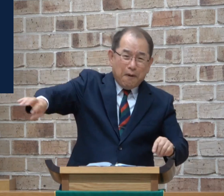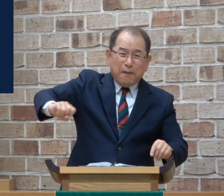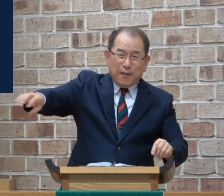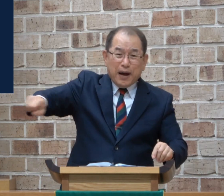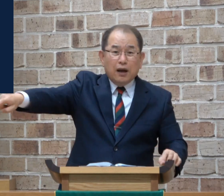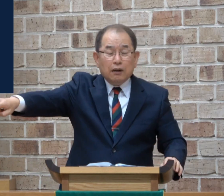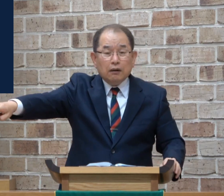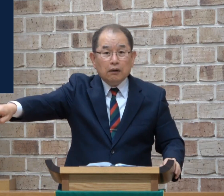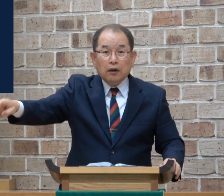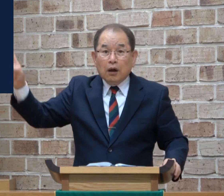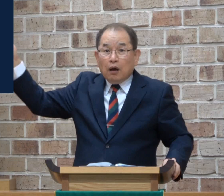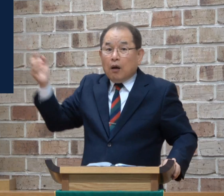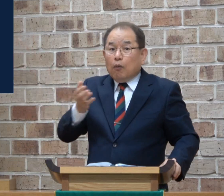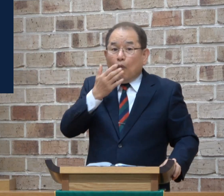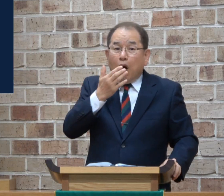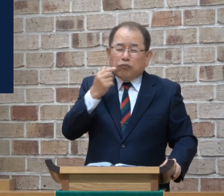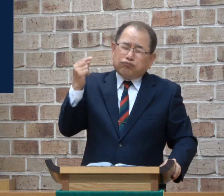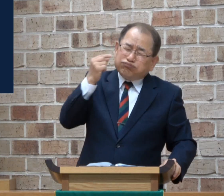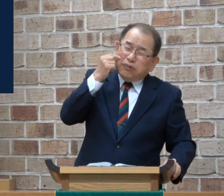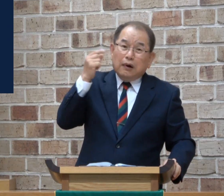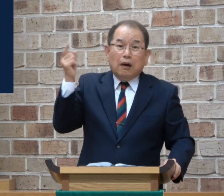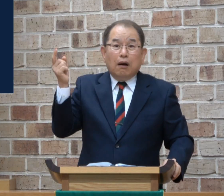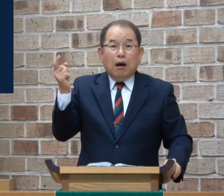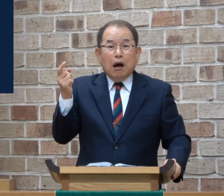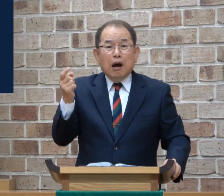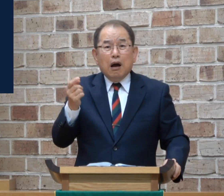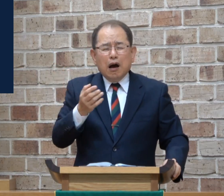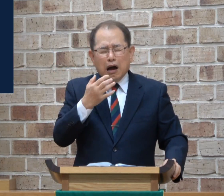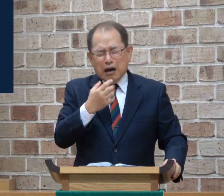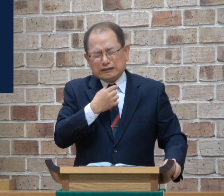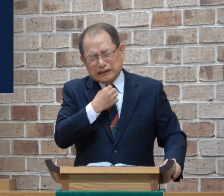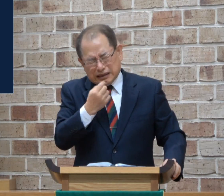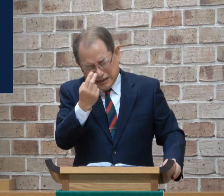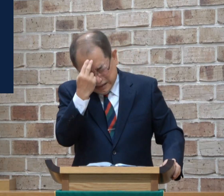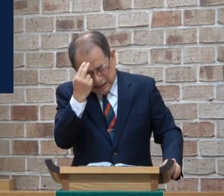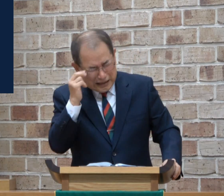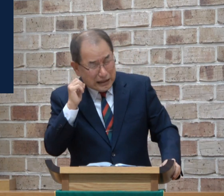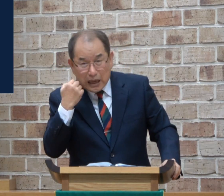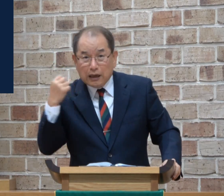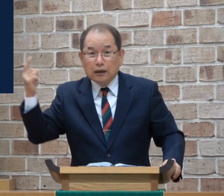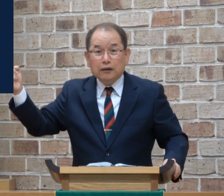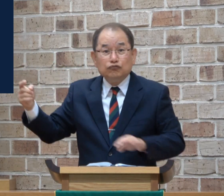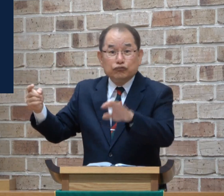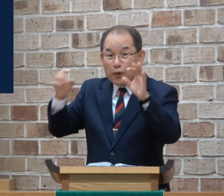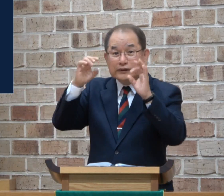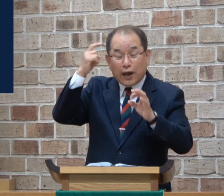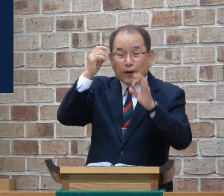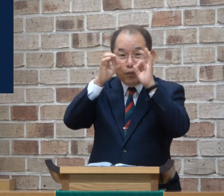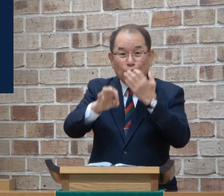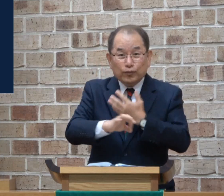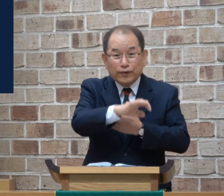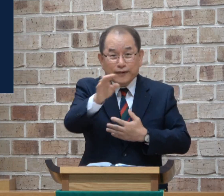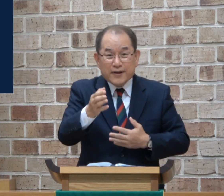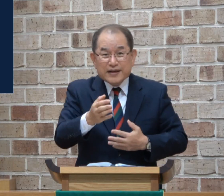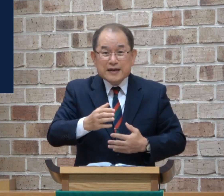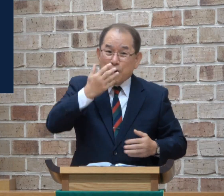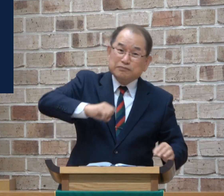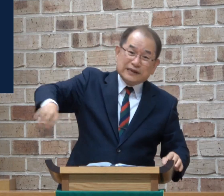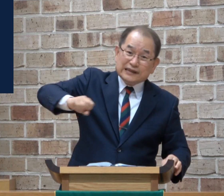우리에게. 그러나 먹지 못해서 기아에 시달리는 사람들이 10억 가까이 된다고 합니다. 그렇게 먹다가 버리는